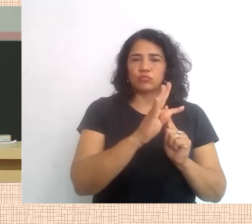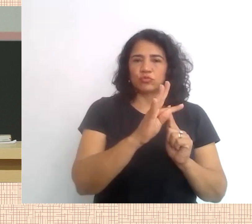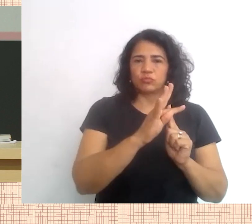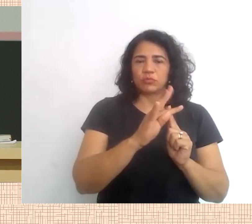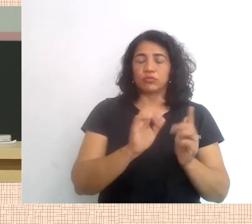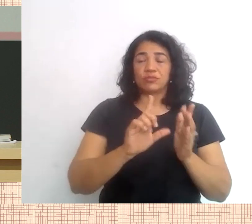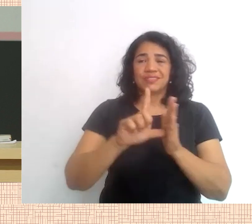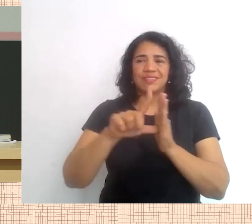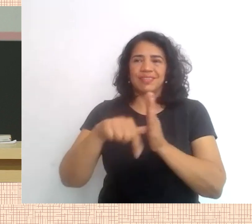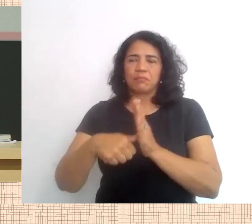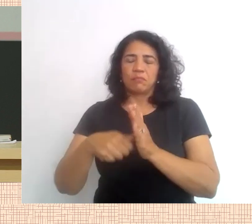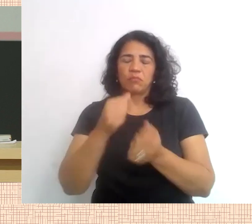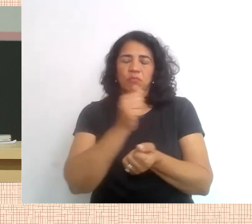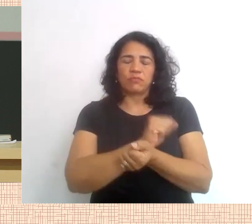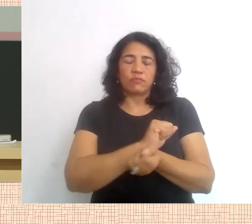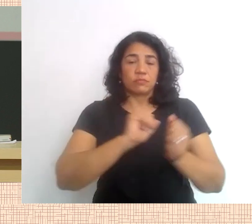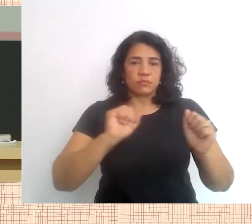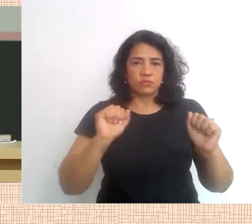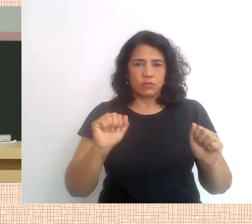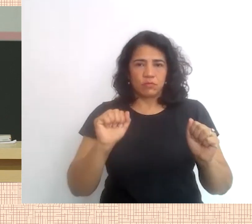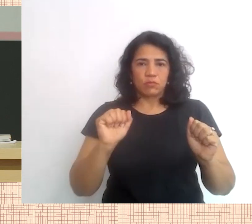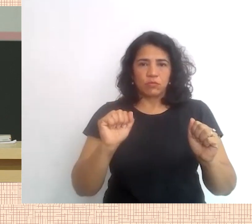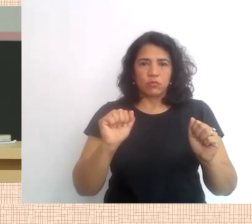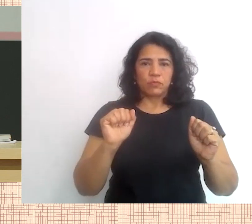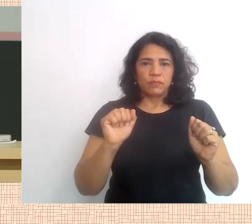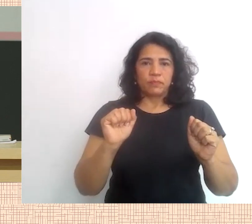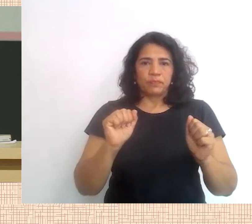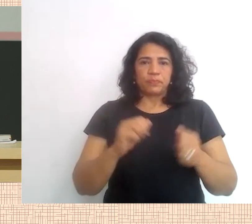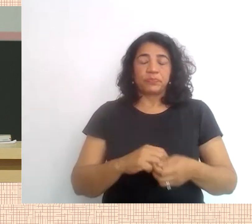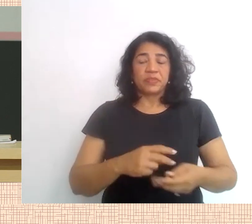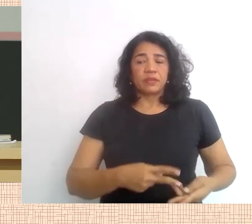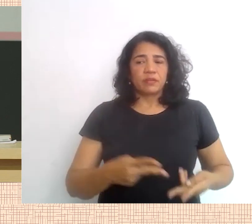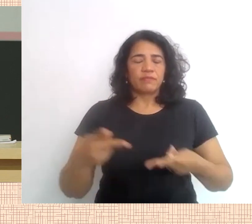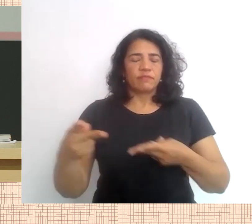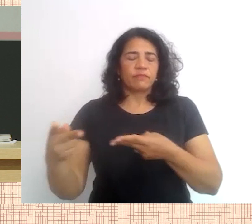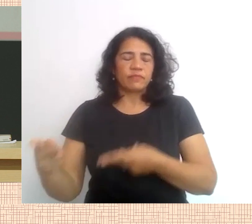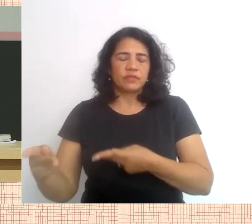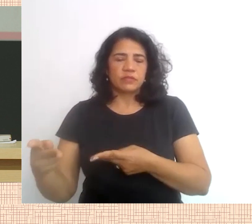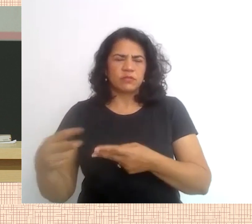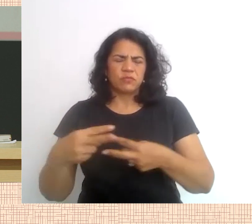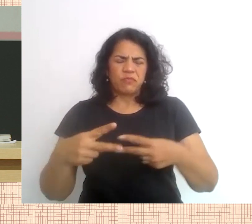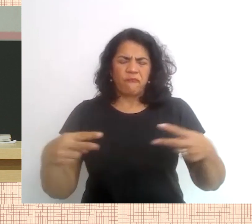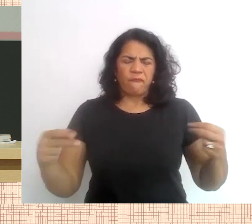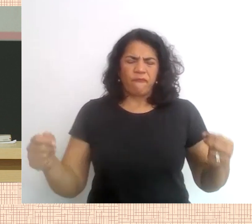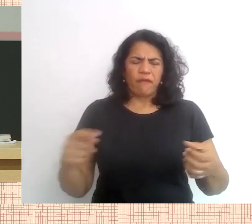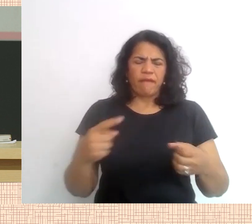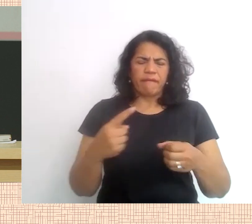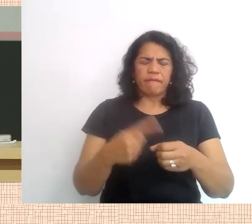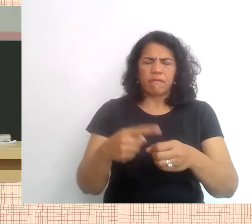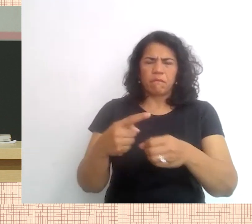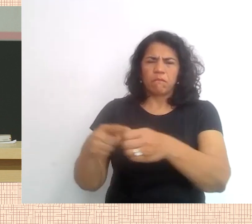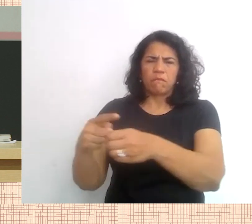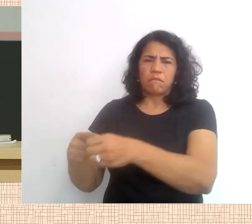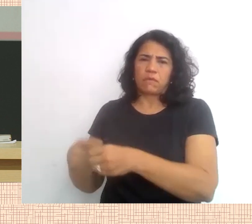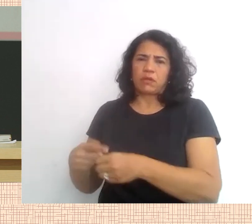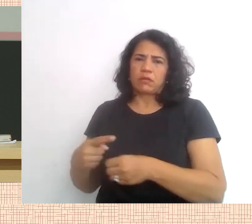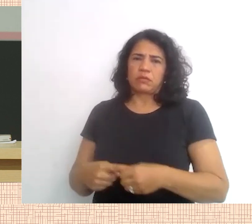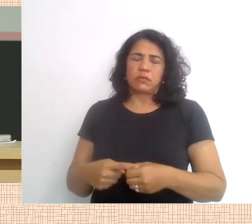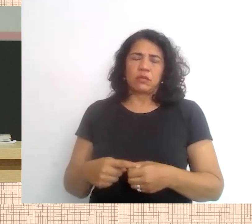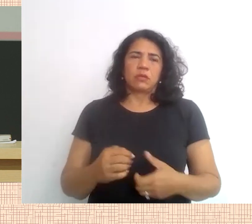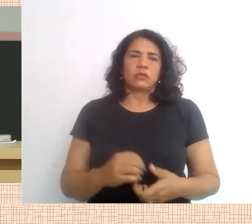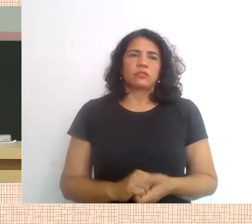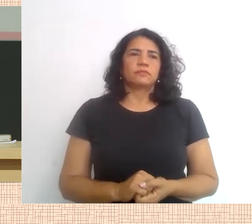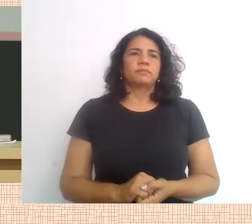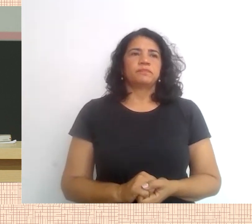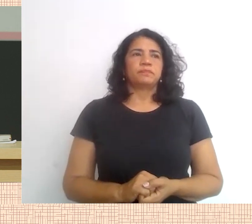igrejas. E quem Paulo tinha para deixar um assunto tão importante, deixar em Éfeso, para